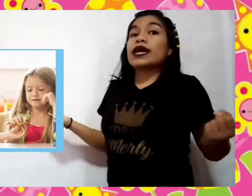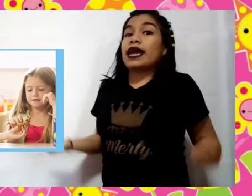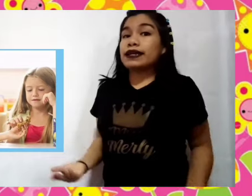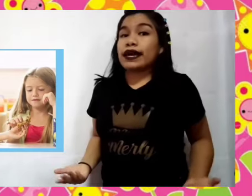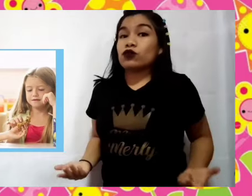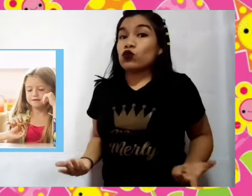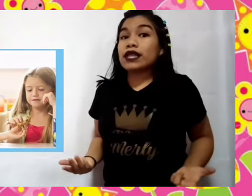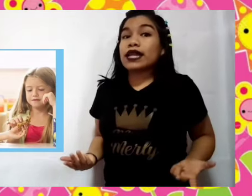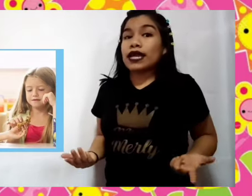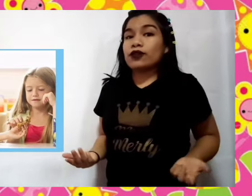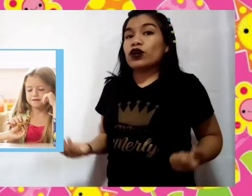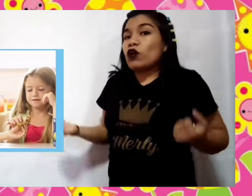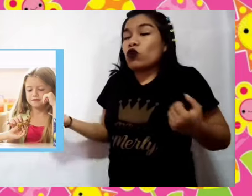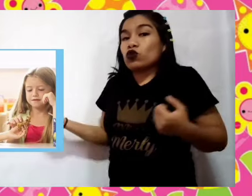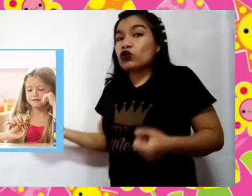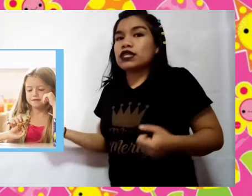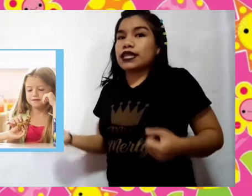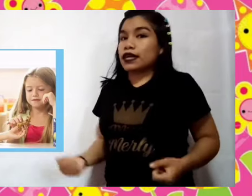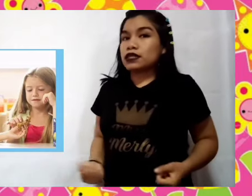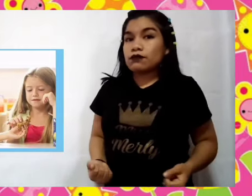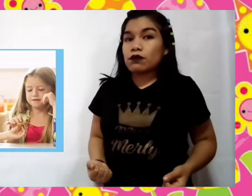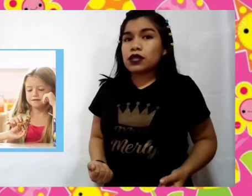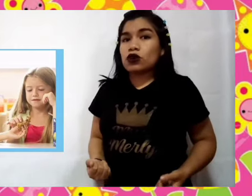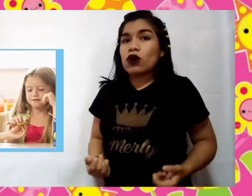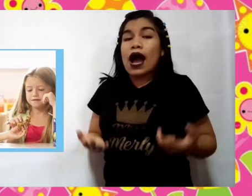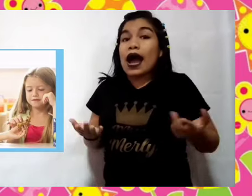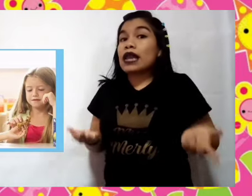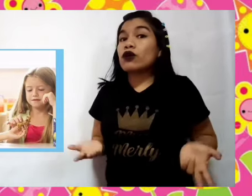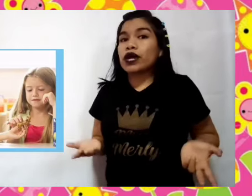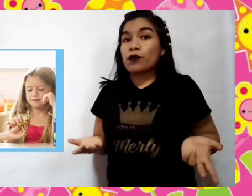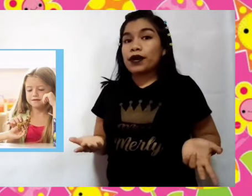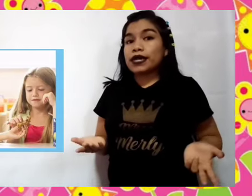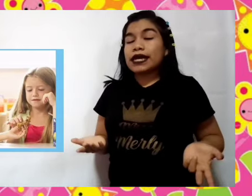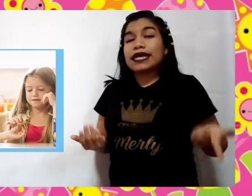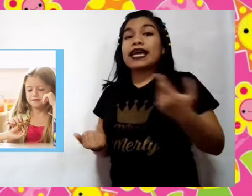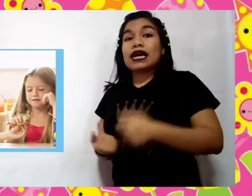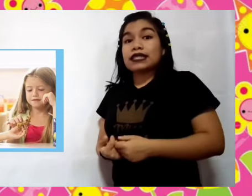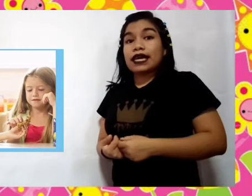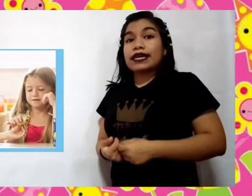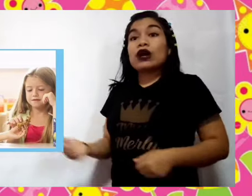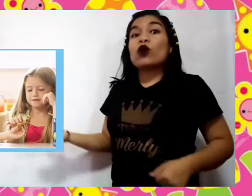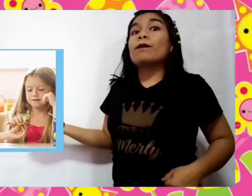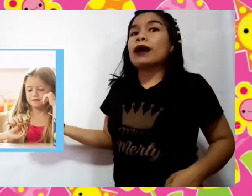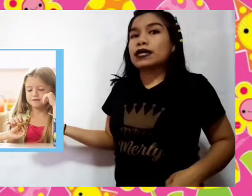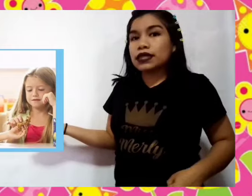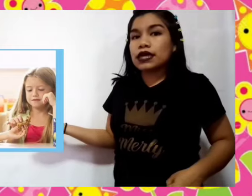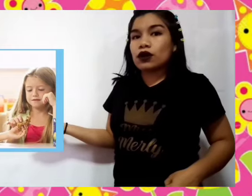porque ella no ha traído o no tiene en ese momento algo que comer. ¿Y qué hace ella?